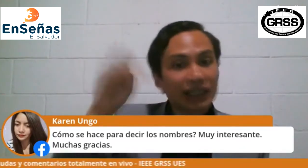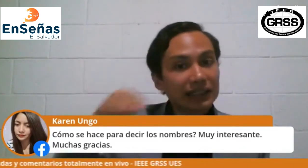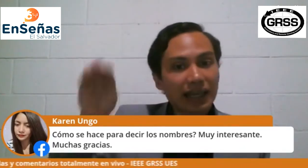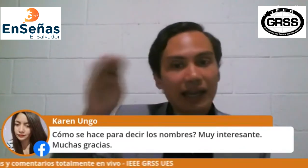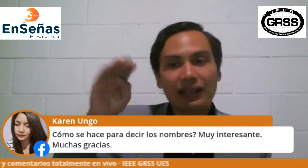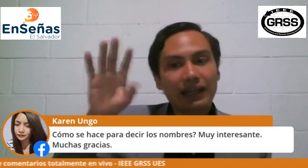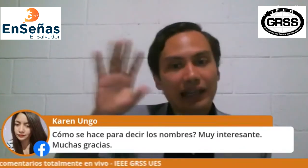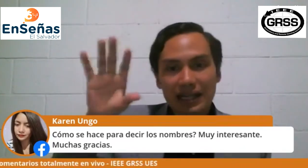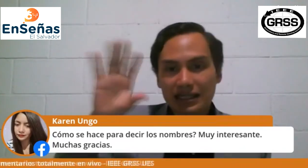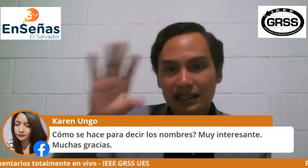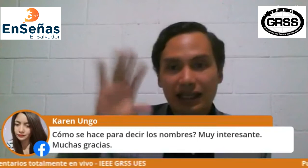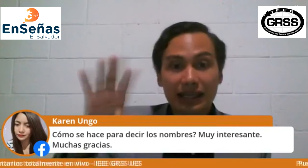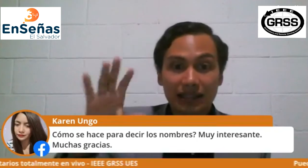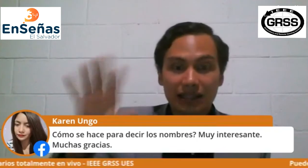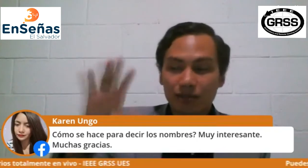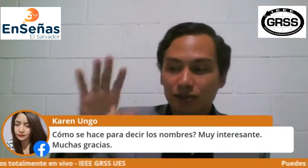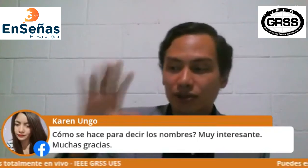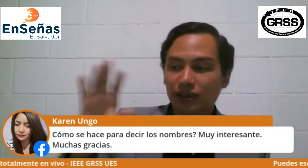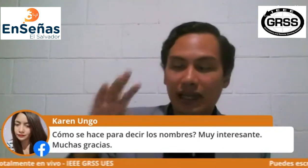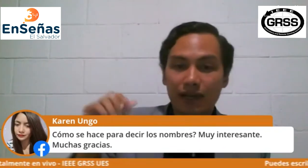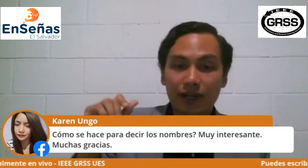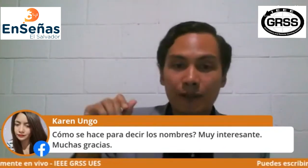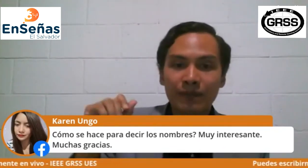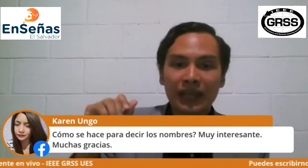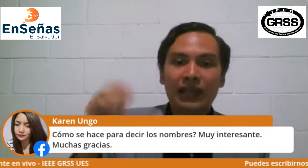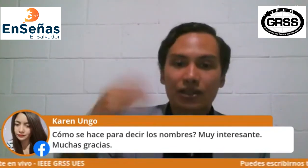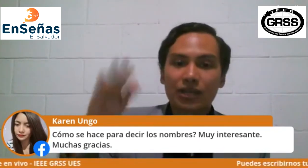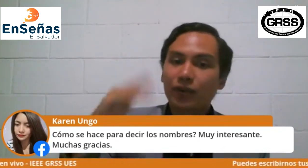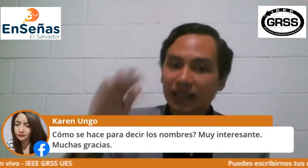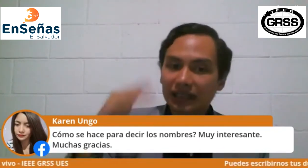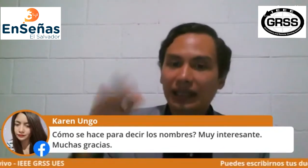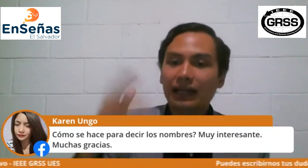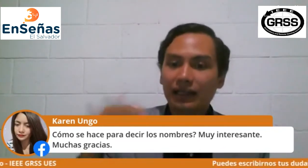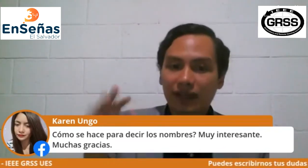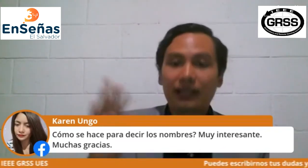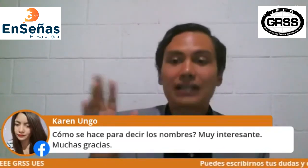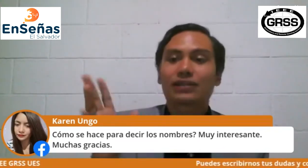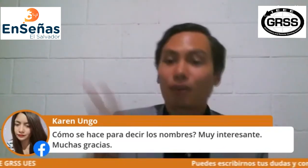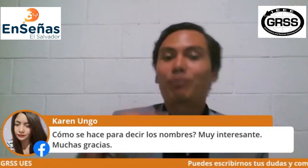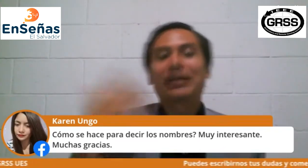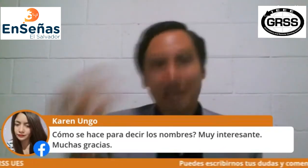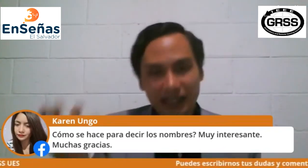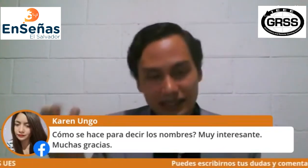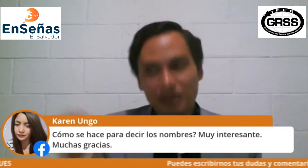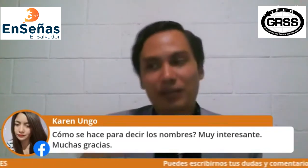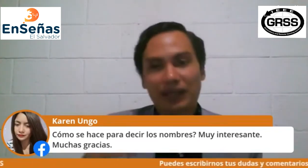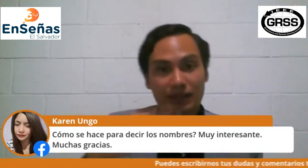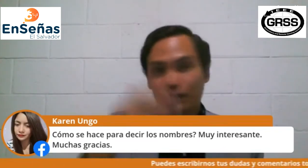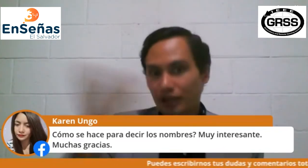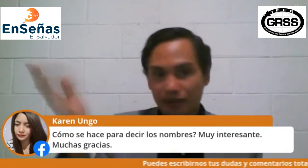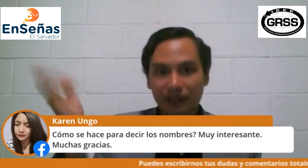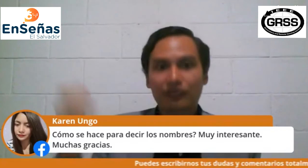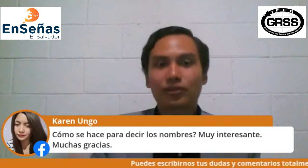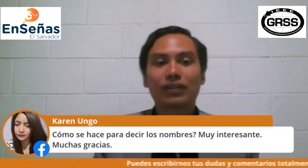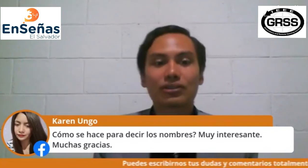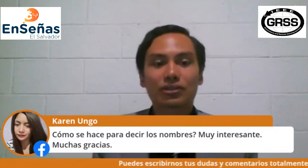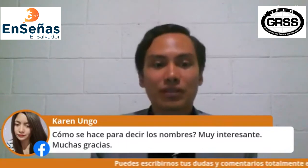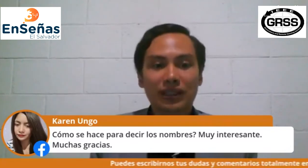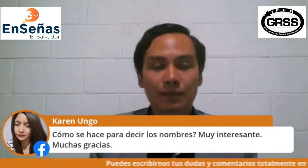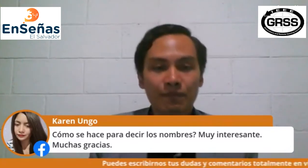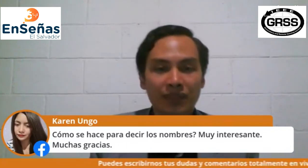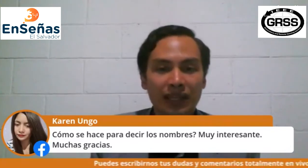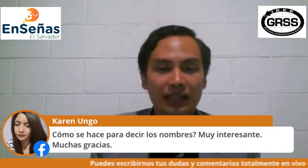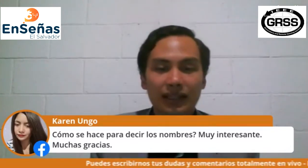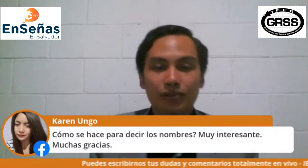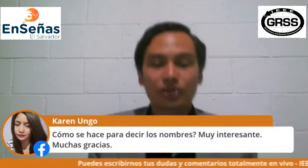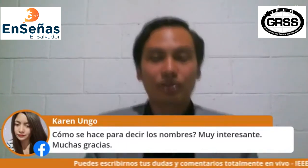ustedes pueden entrar y hay clases gratis que hemos dejado ahí. Entonces pueden entrar y verlas, compartirlas también para que podamos ir difundiendo estos temas